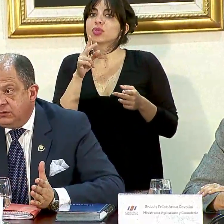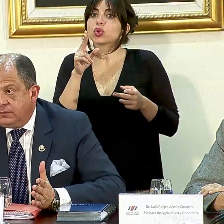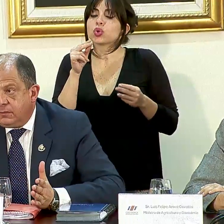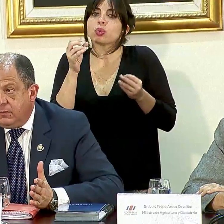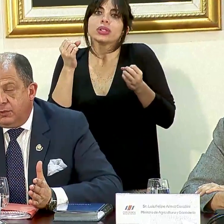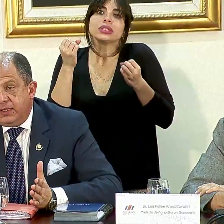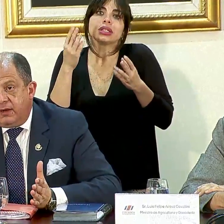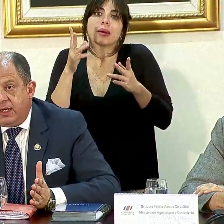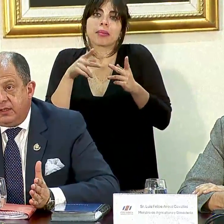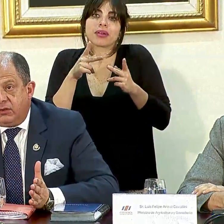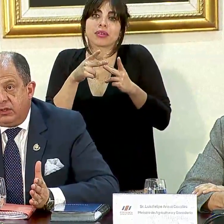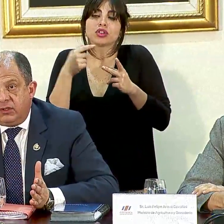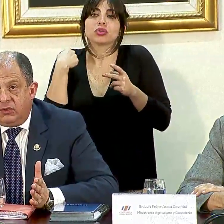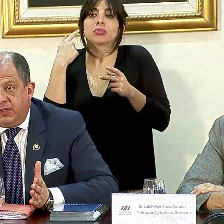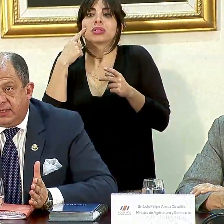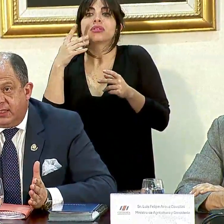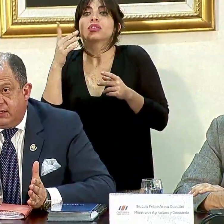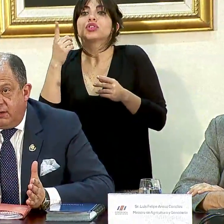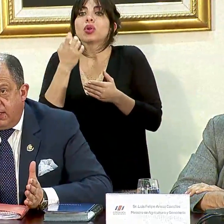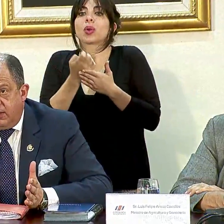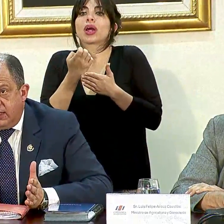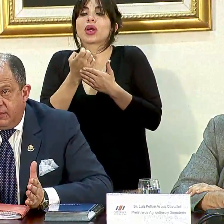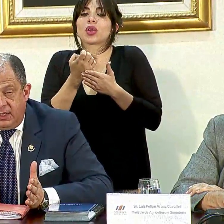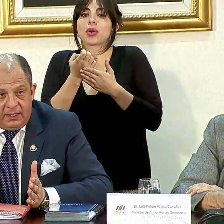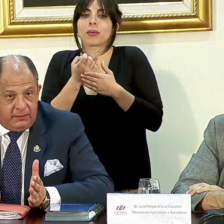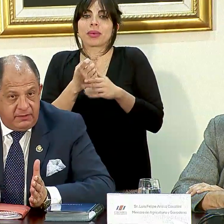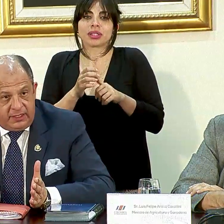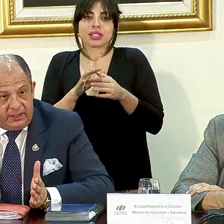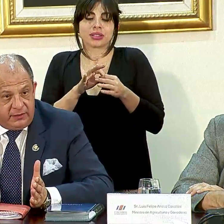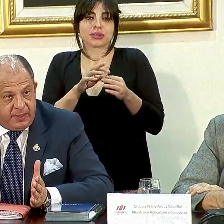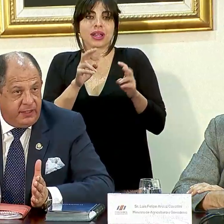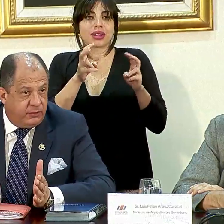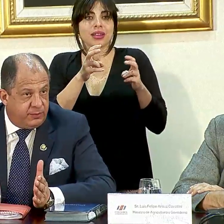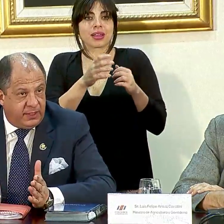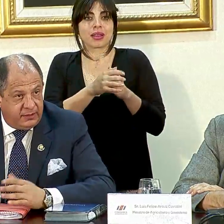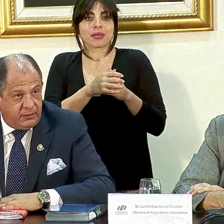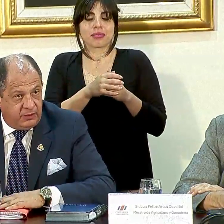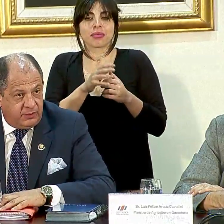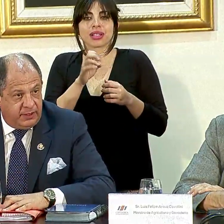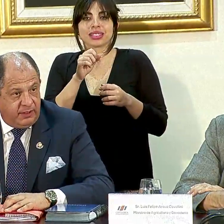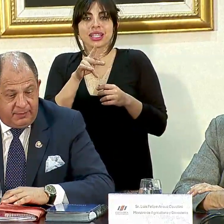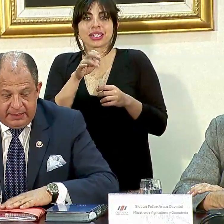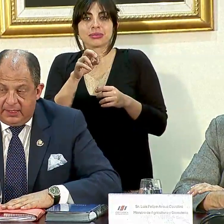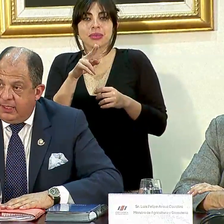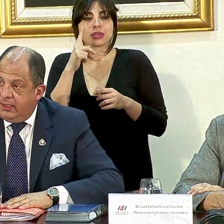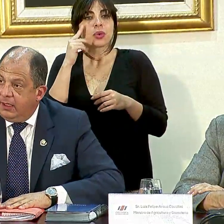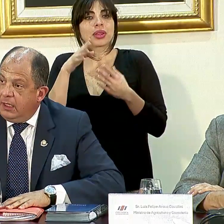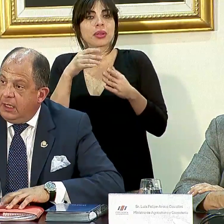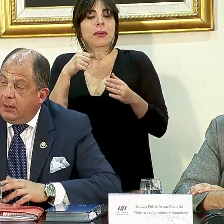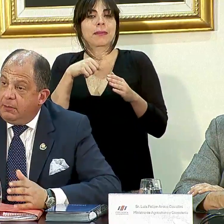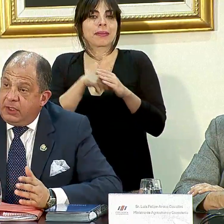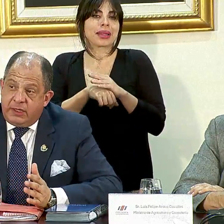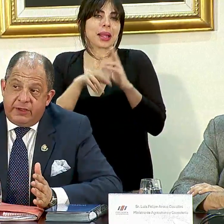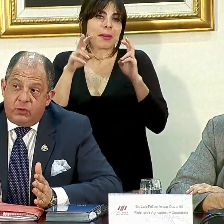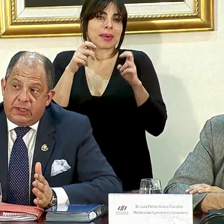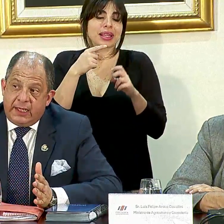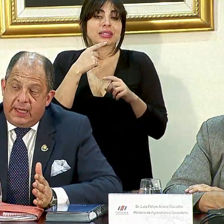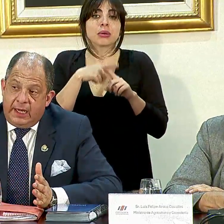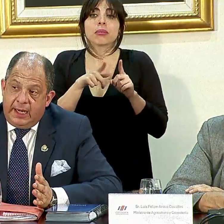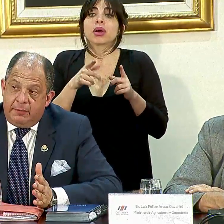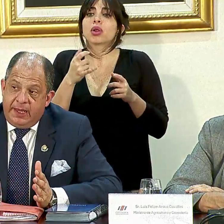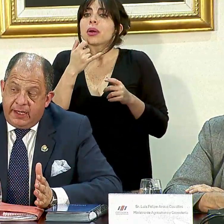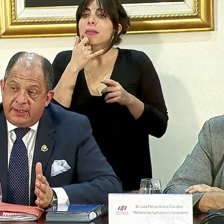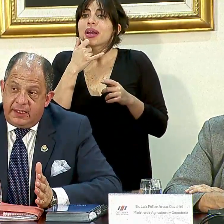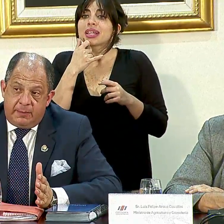tanto. Yo pensaba que solo los economistas echaban mano al tema del ceteris paribus, para decir cuando se metían la pata que… Pero es que resulta